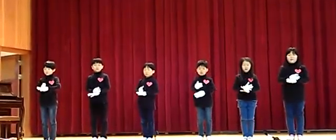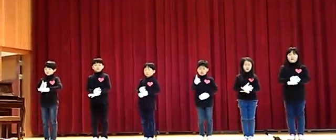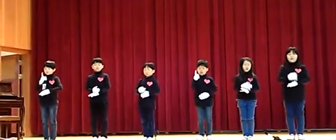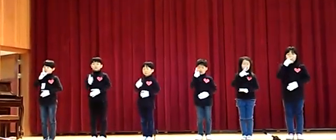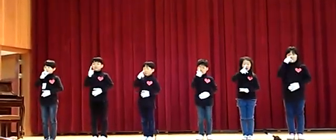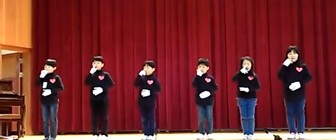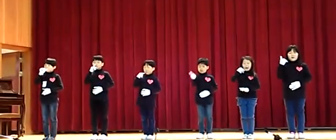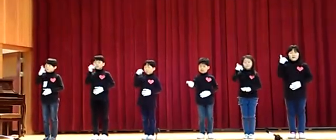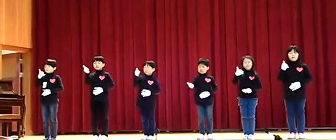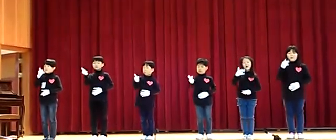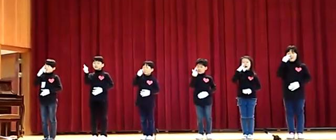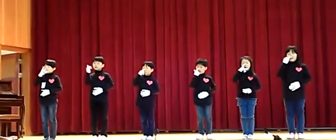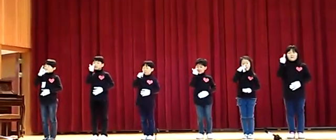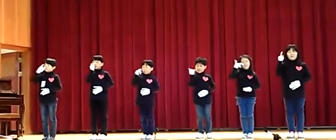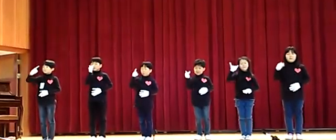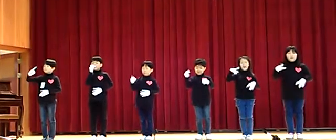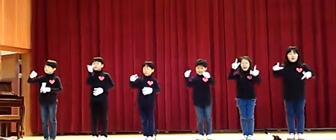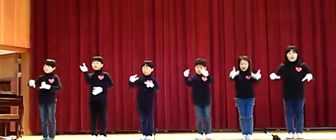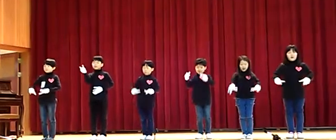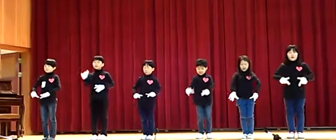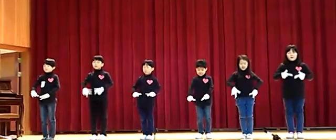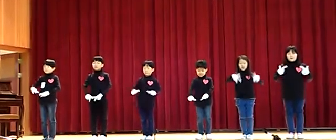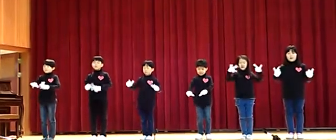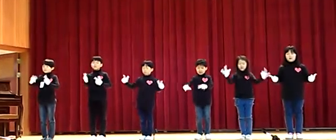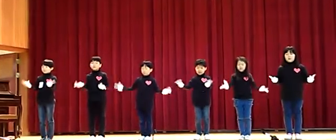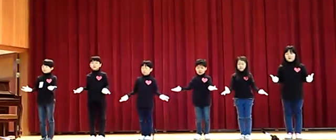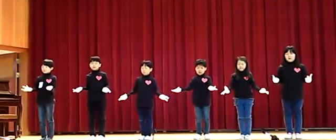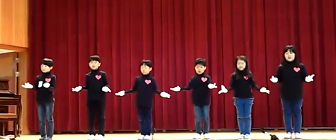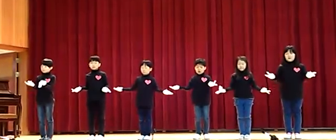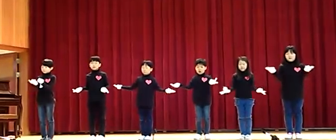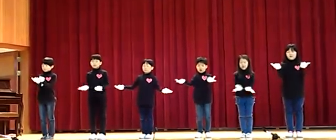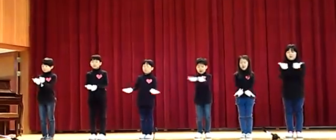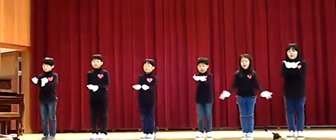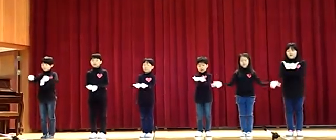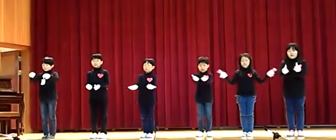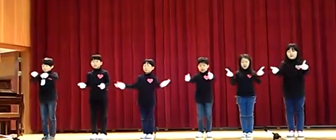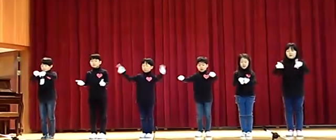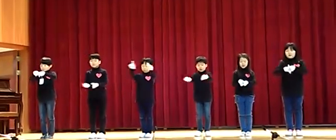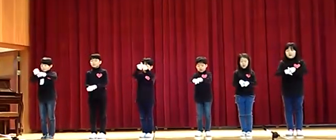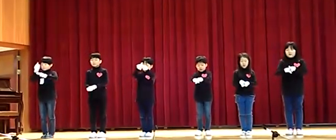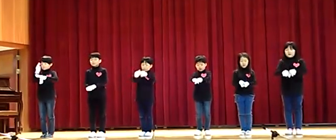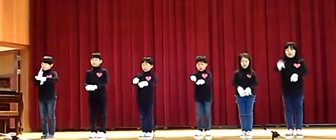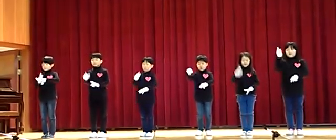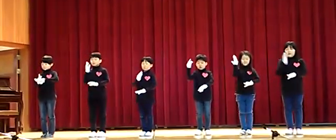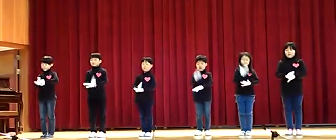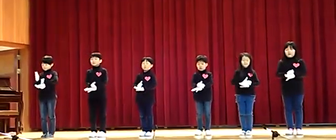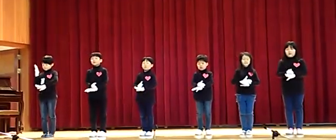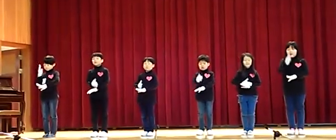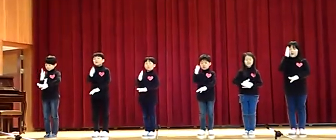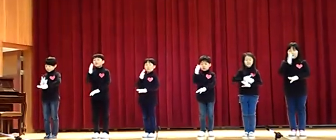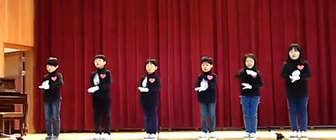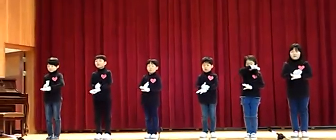아빠, 엄마 아니에요, 함께라서 고마워요